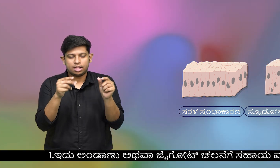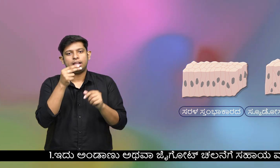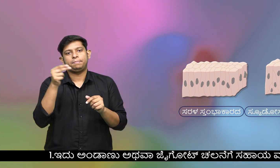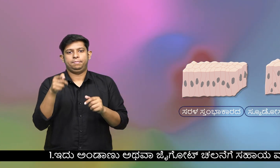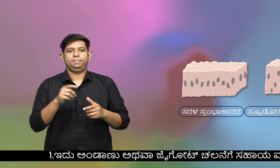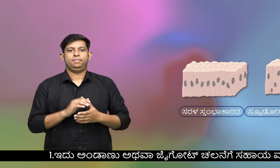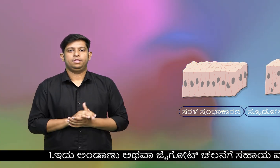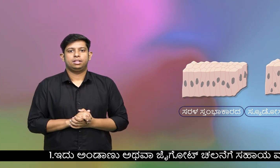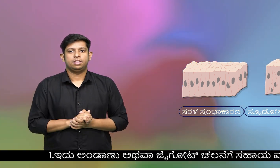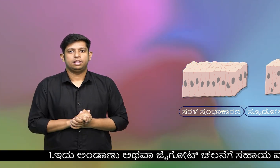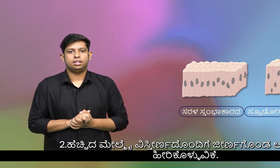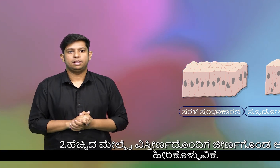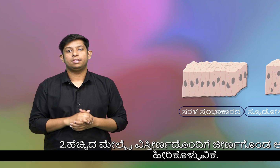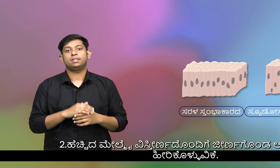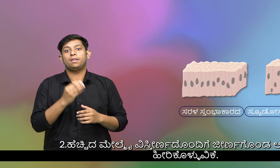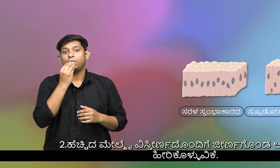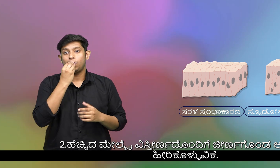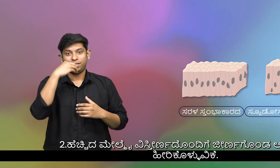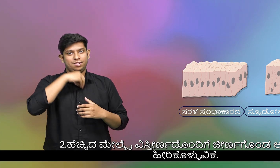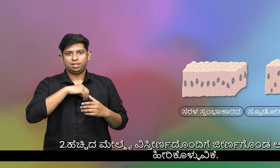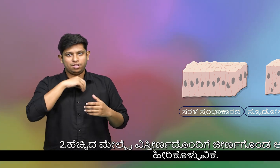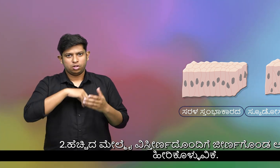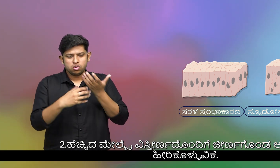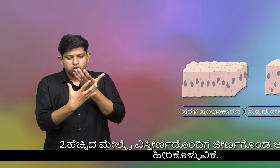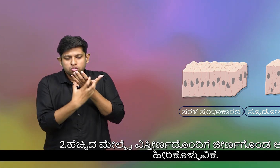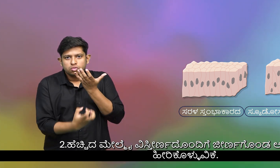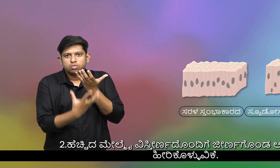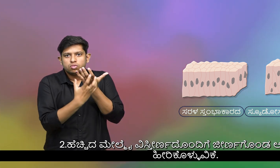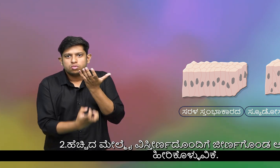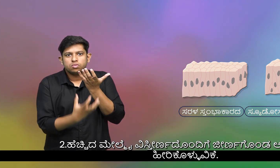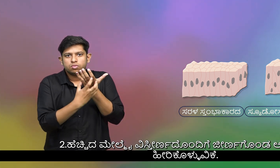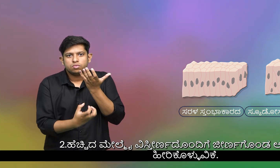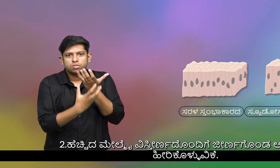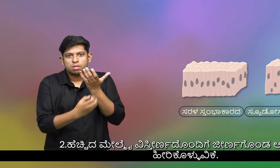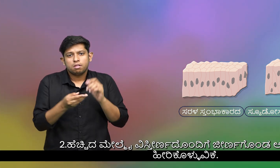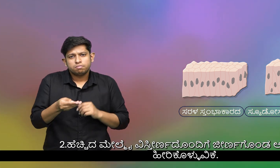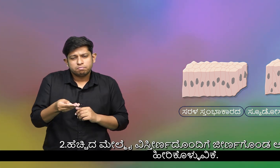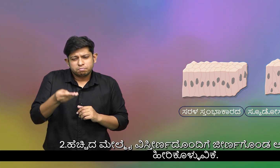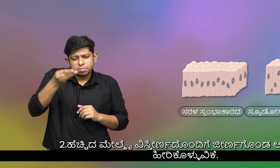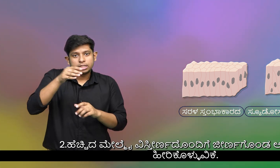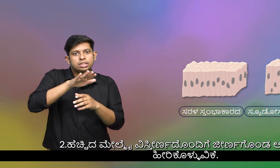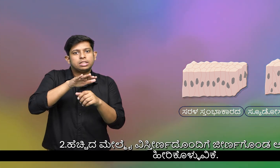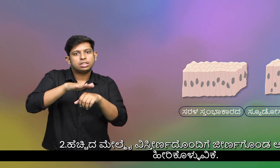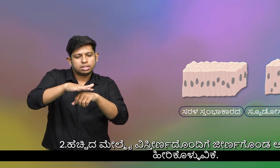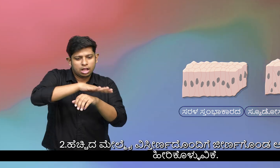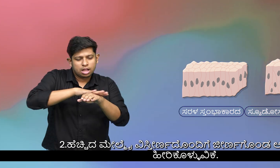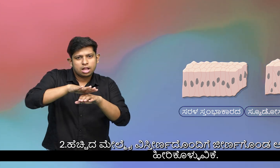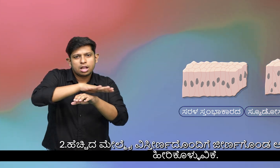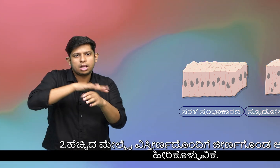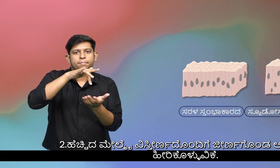ಮಾಡುತ್ತದೆ. ಹೆಚ್ಚಿದ ಮೇಲ್ಮೈ ವಿಸ್ತೀರ್ಣದೊಂದಿಗೆ ಜೀರ್ಣಗೊಂಡ ಆಹಾರದ ಹೀರಿಕೊಳ್ಳುವಿಕೆ.